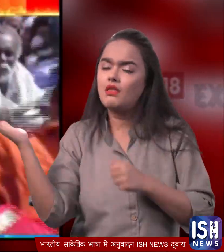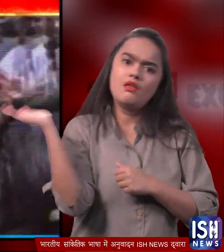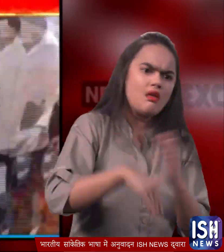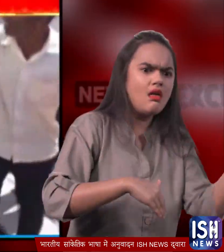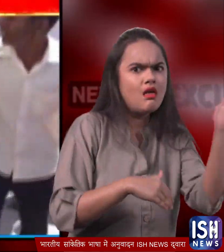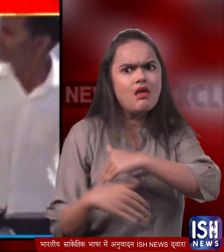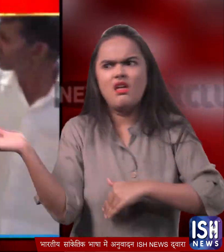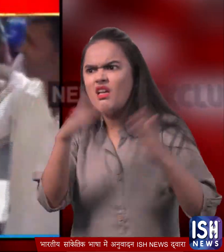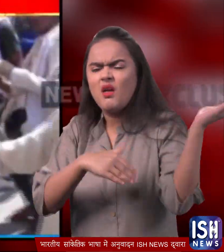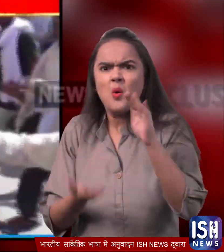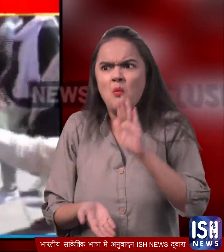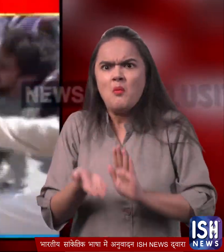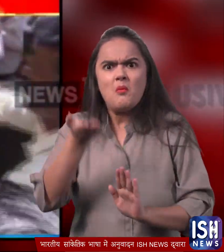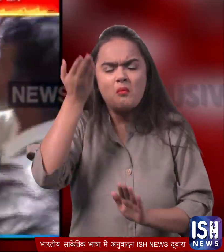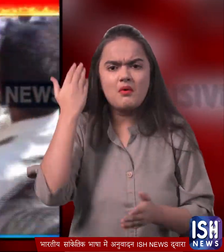शुरू कर दिए।